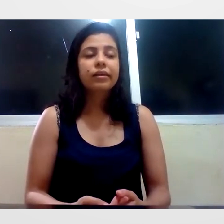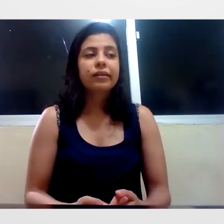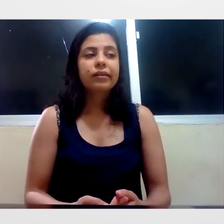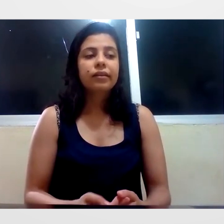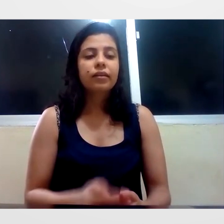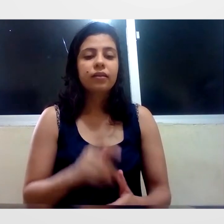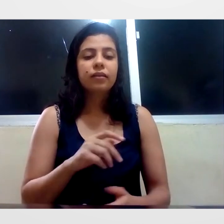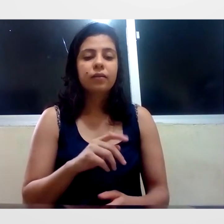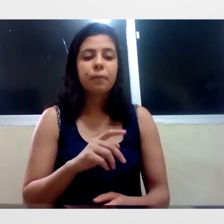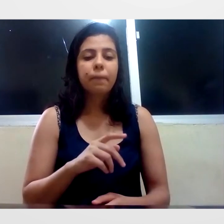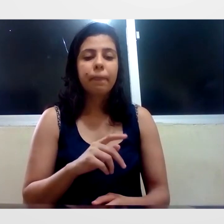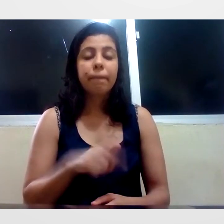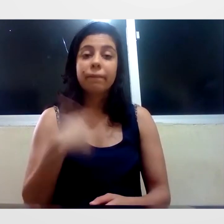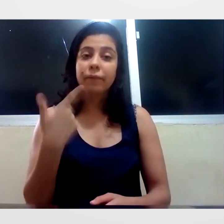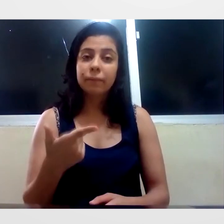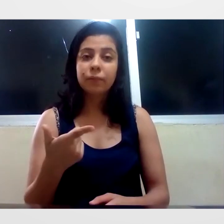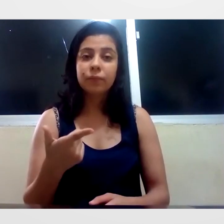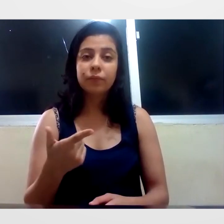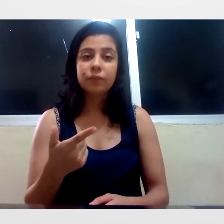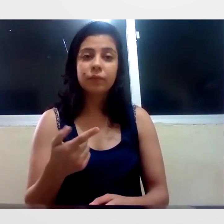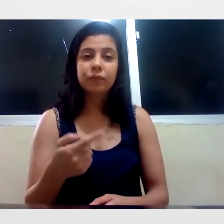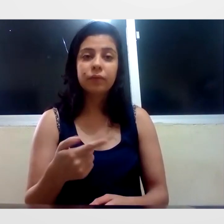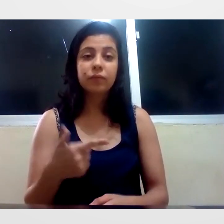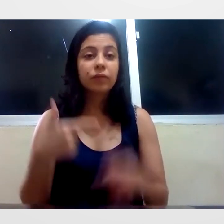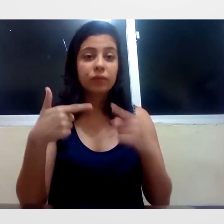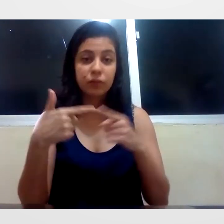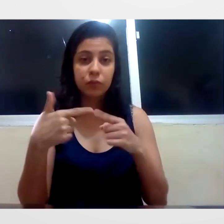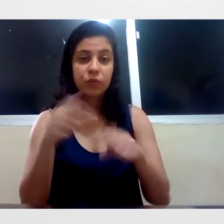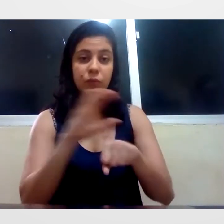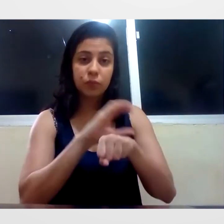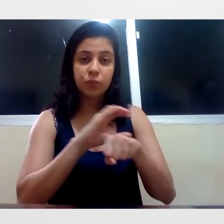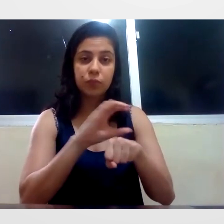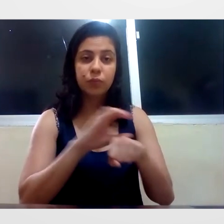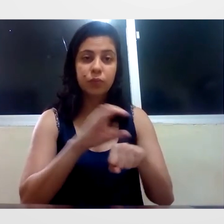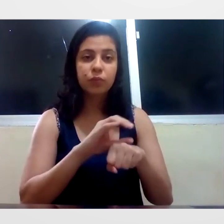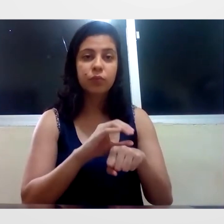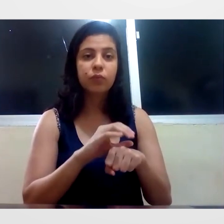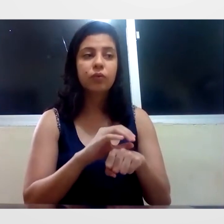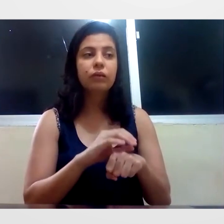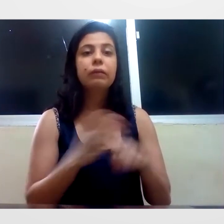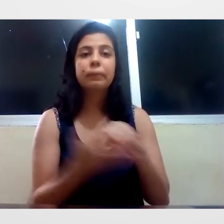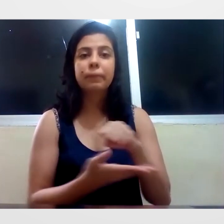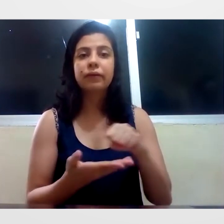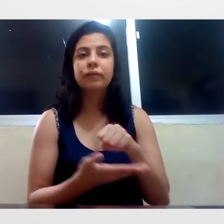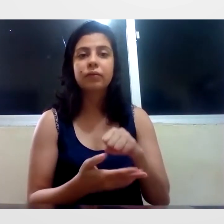Então, eu fui fazer um segundo cursinho de Libras. Fui fazer um segundo cursinho básico em